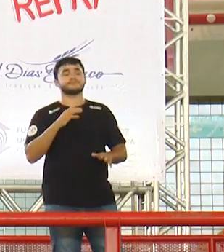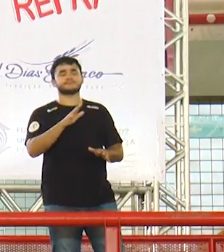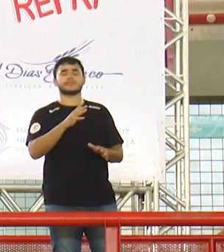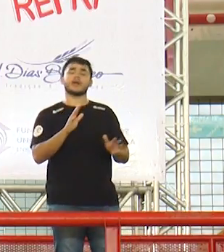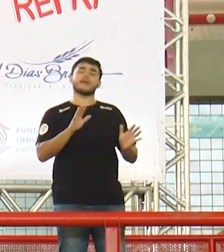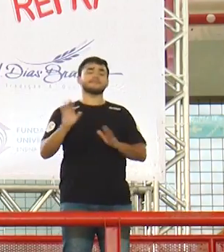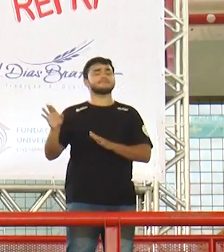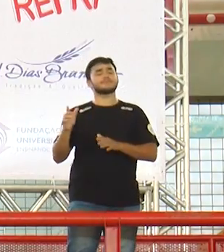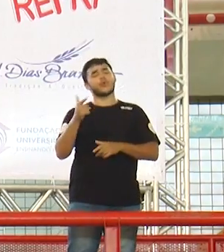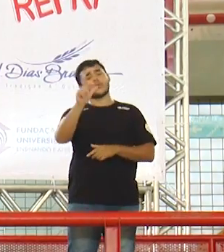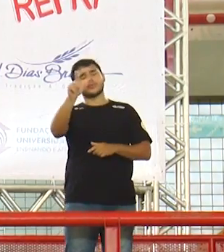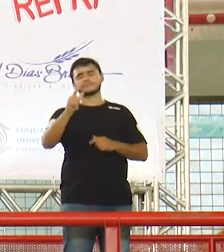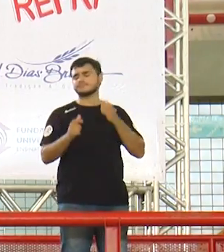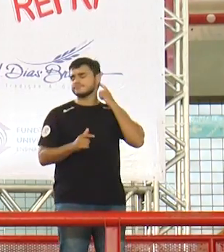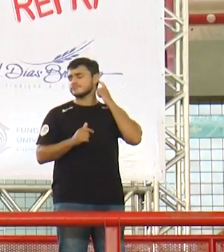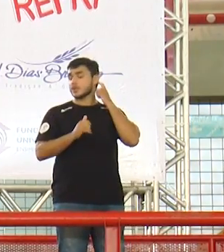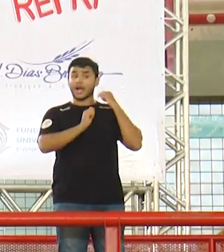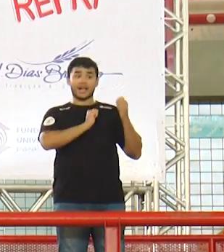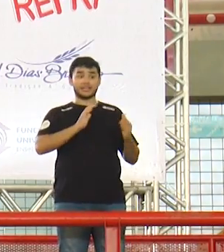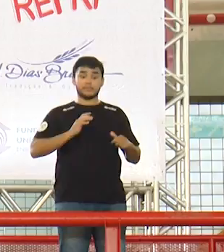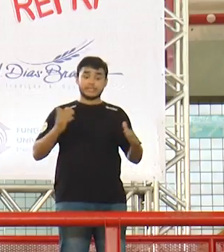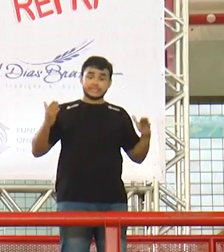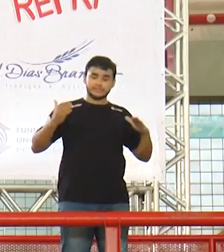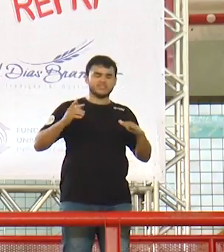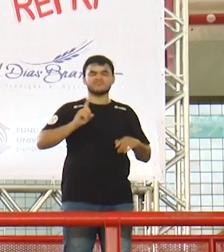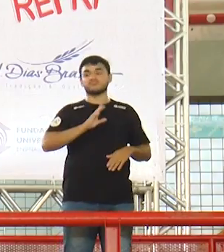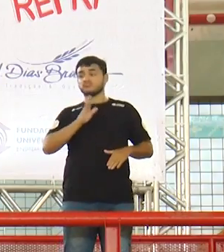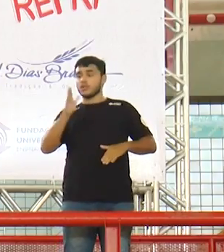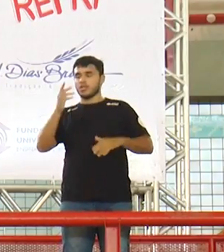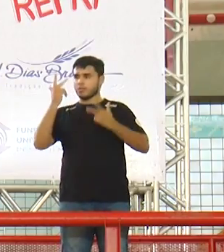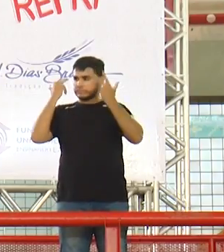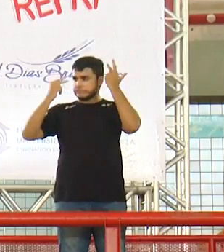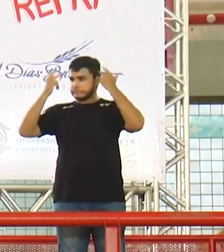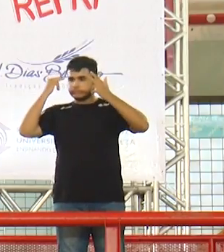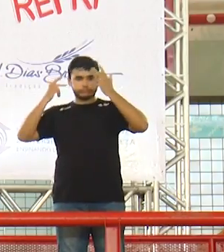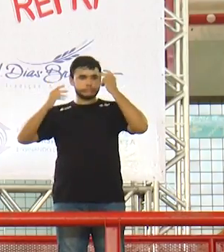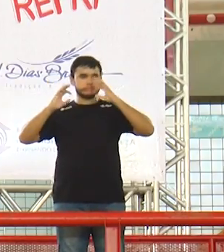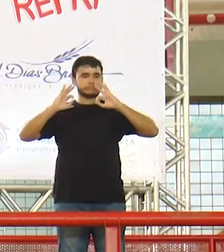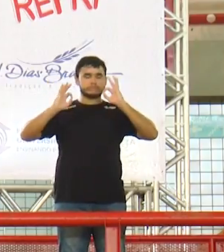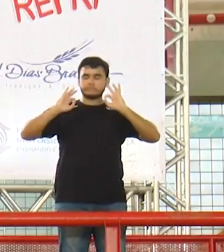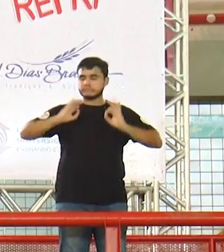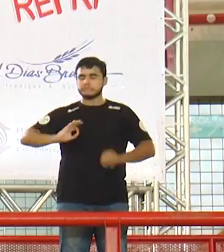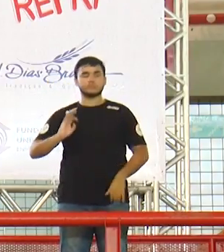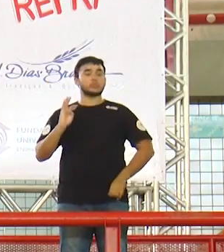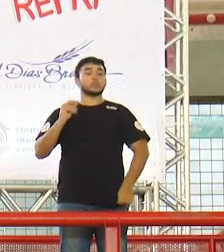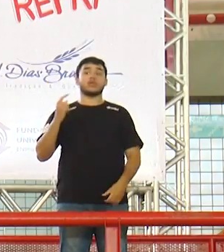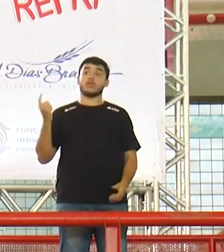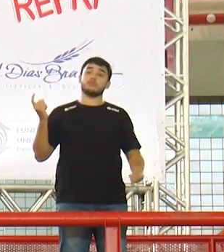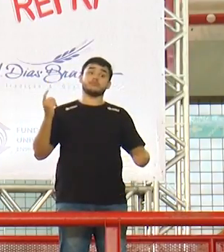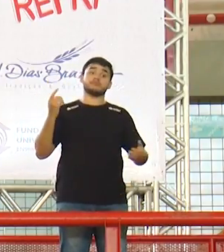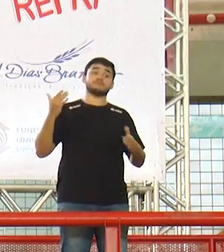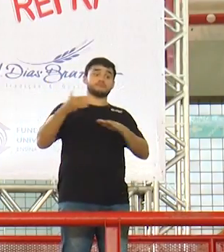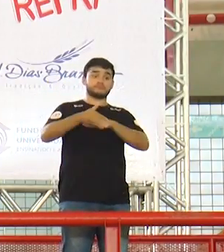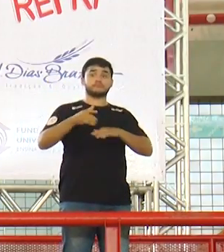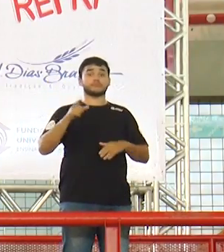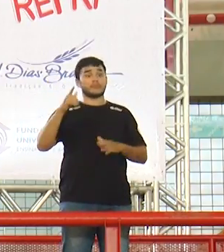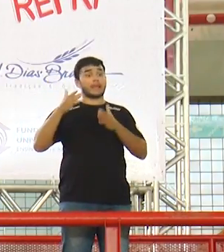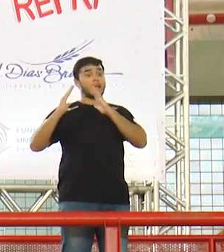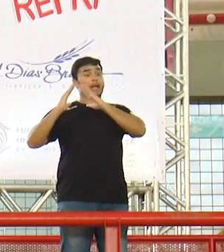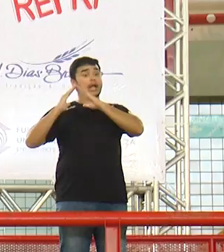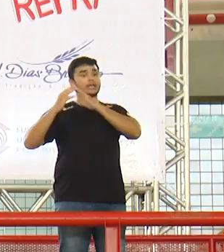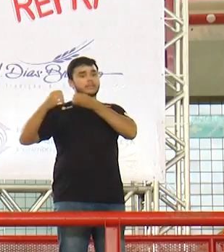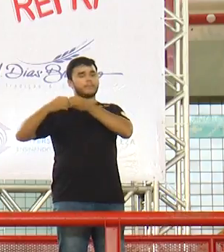no salão de beleza para dar aquela esticada, maçarico, prendi. Foi legal. Eu fui lá perto de cá, tem